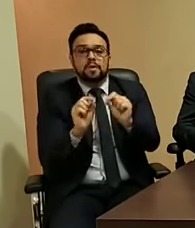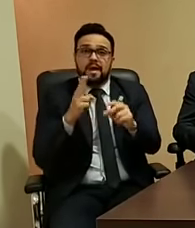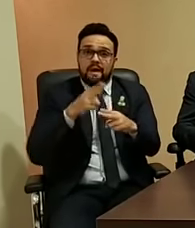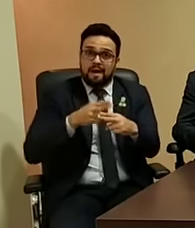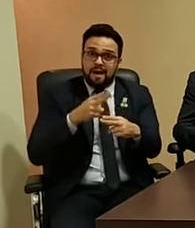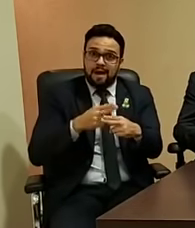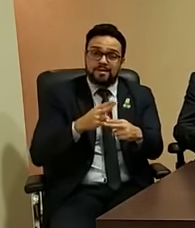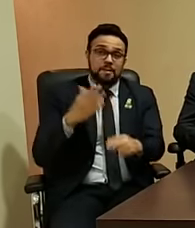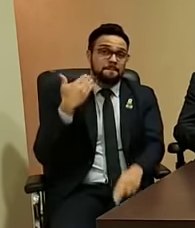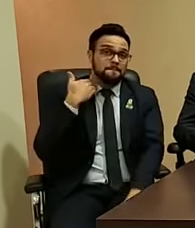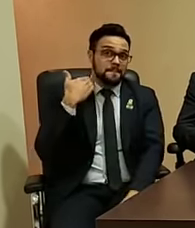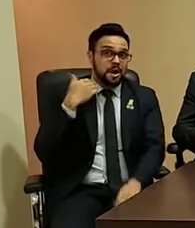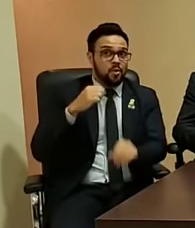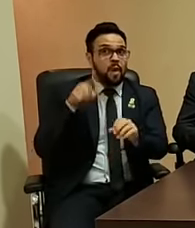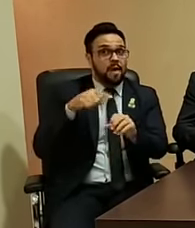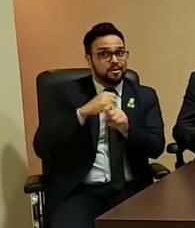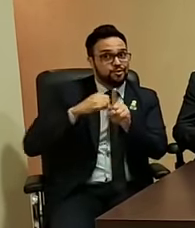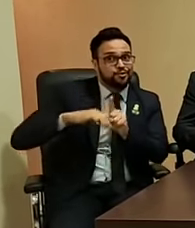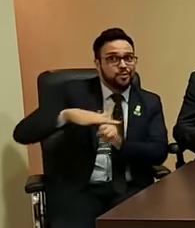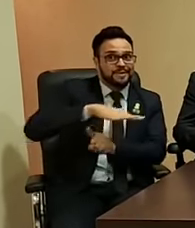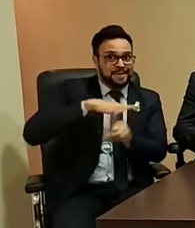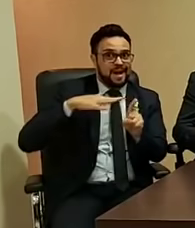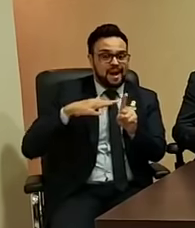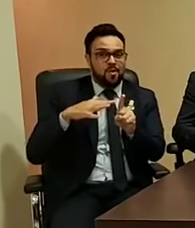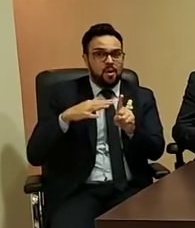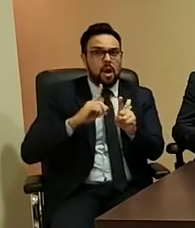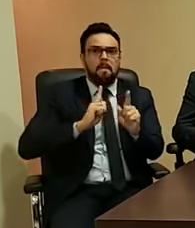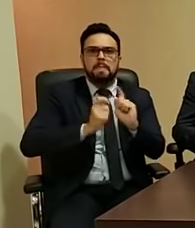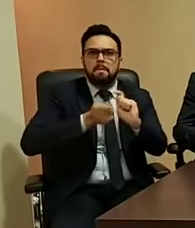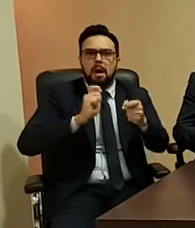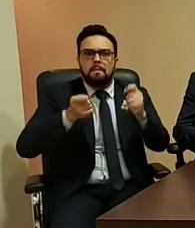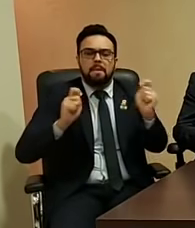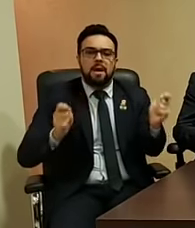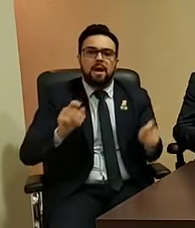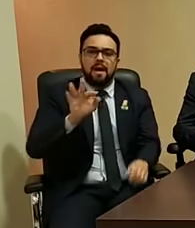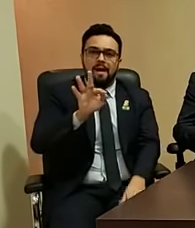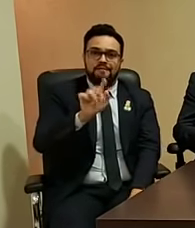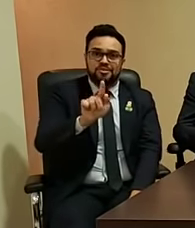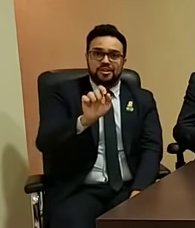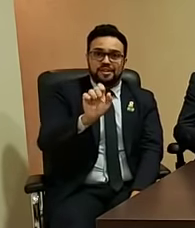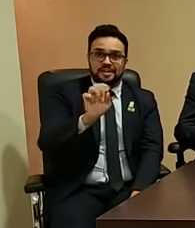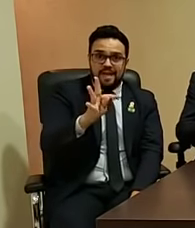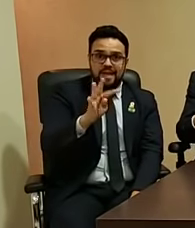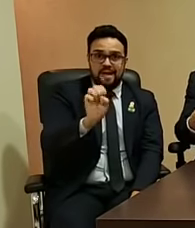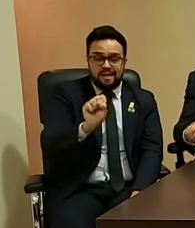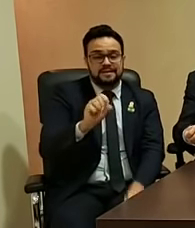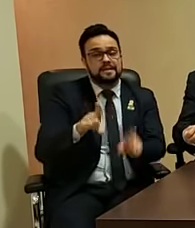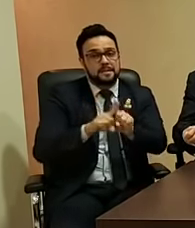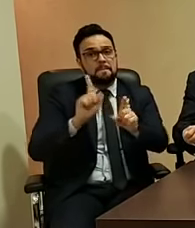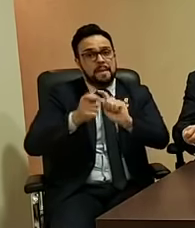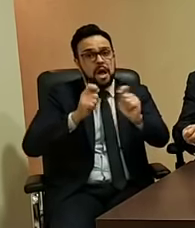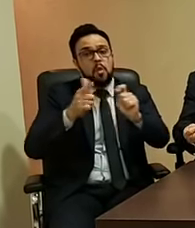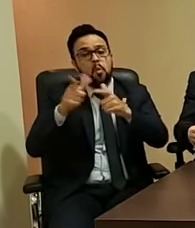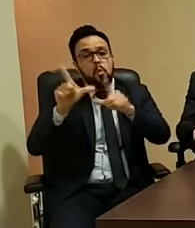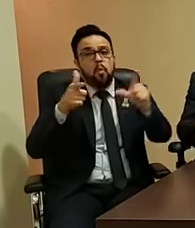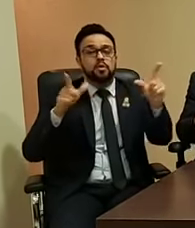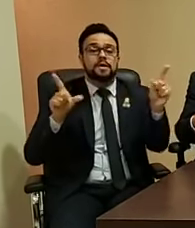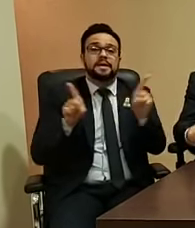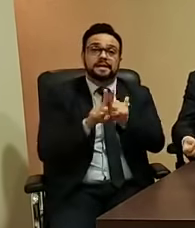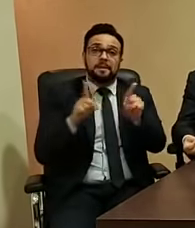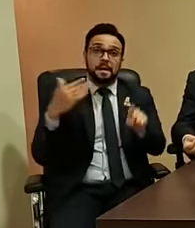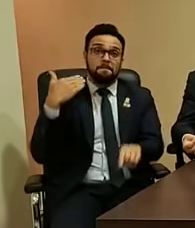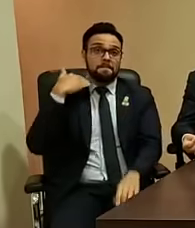Caixa, tanto o Banco Social, que faz os pagamentos do FGTS, entre outros, como também o banco